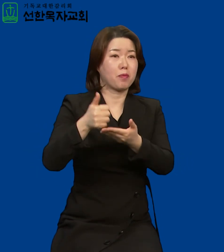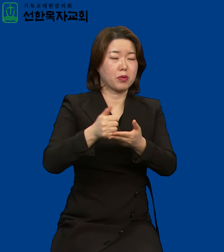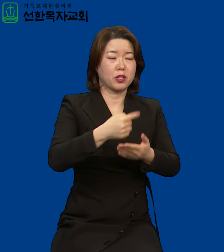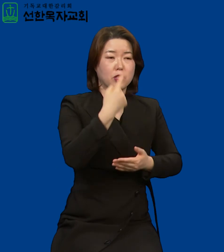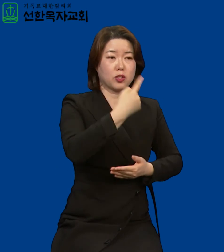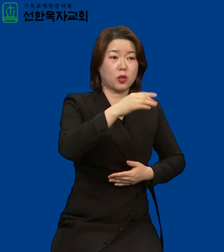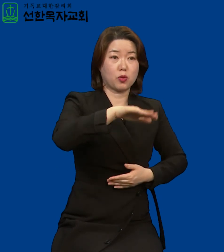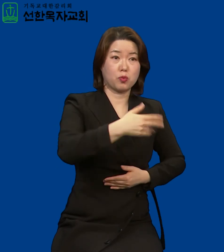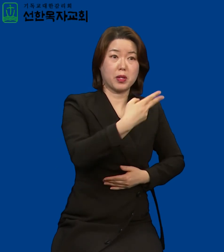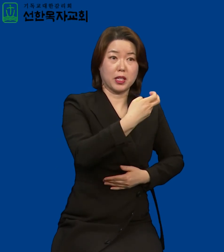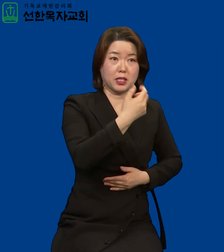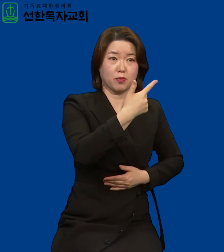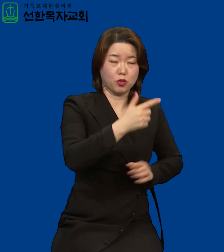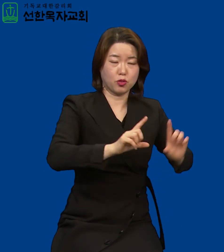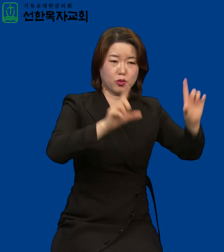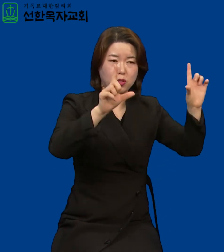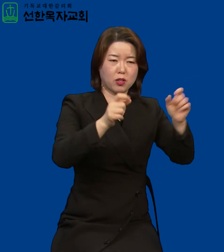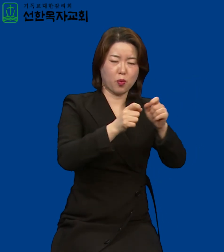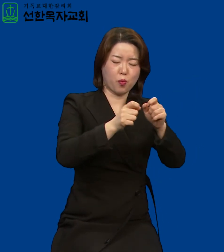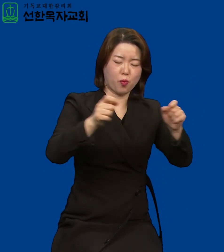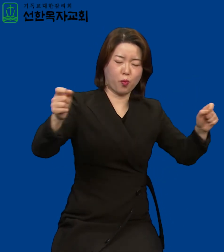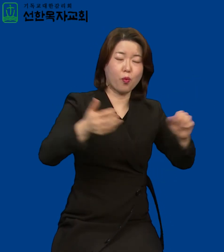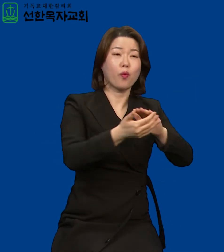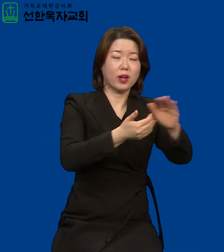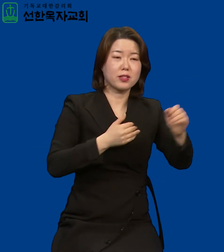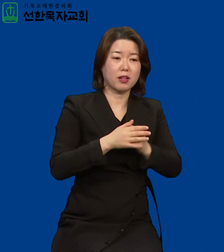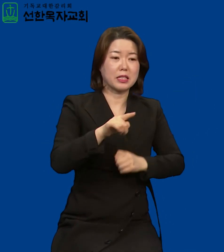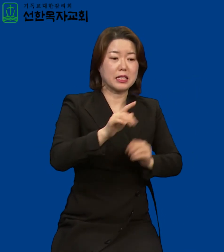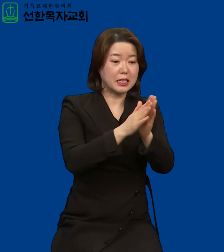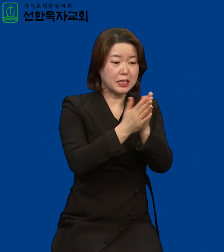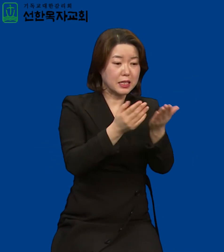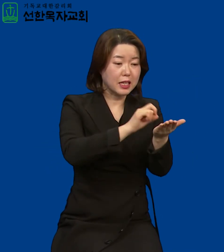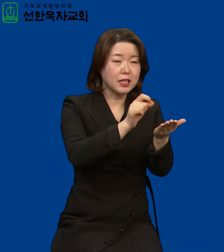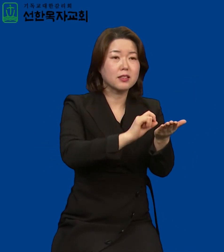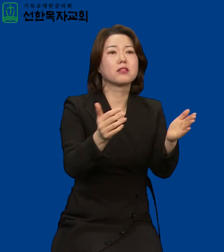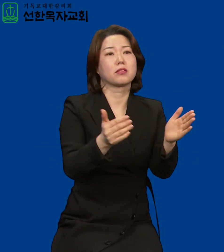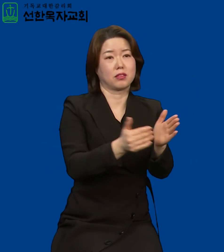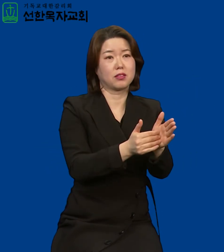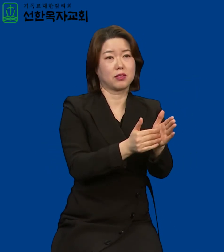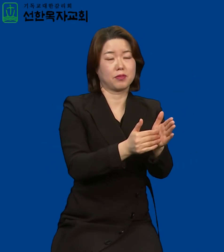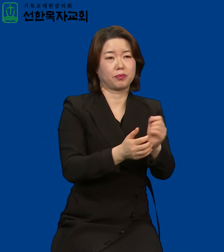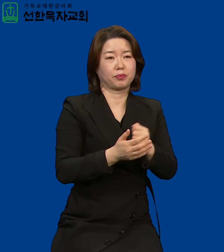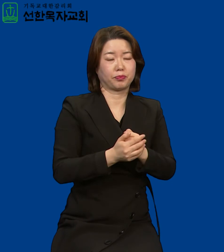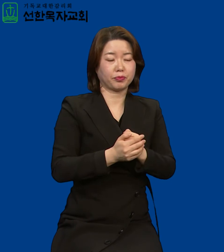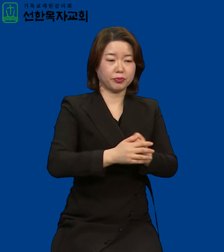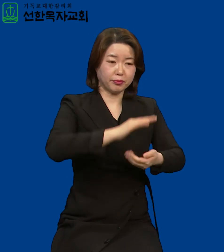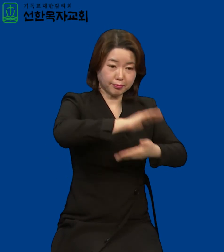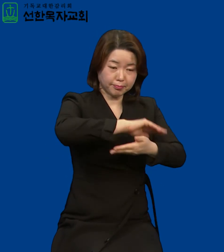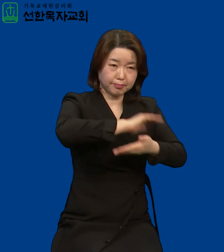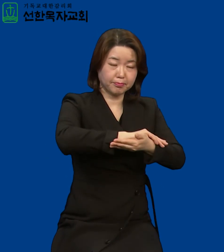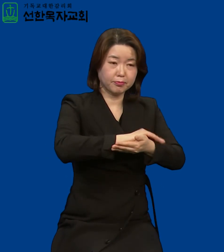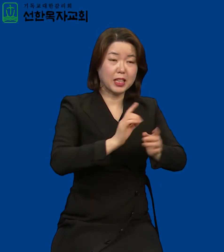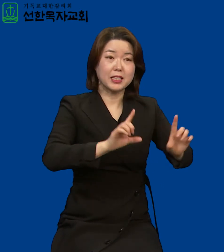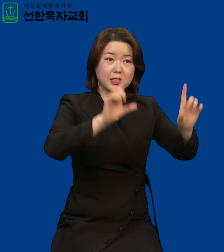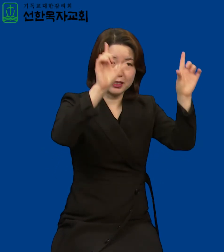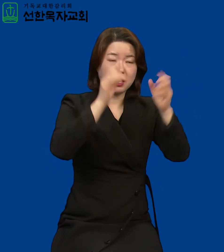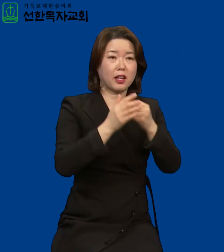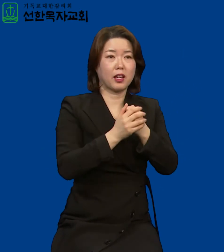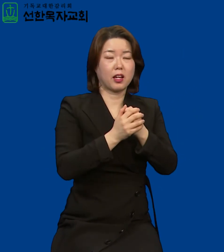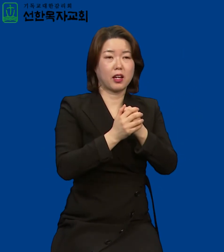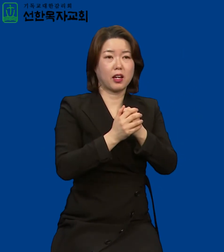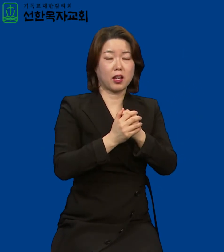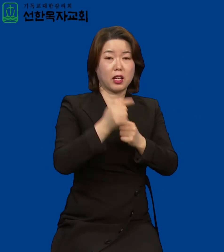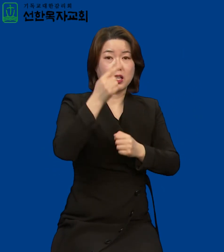1926년, 참 오래전이죠. 이 책을 썼어요. 이 책이 출간된 그 해